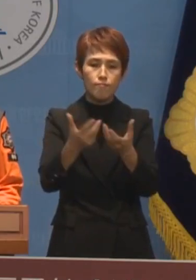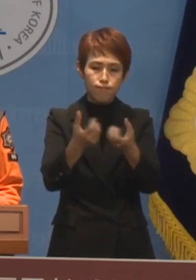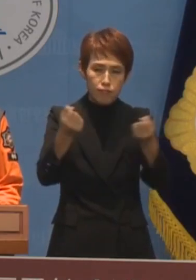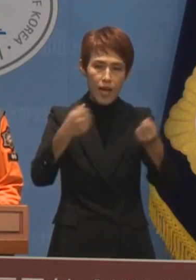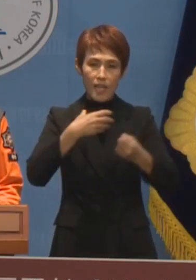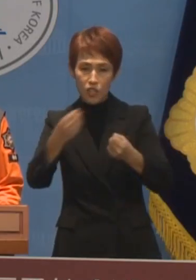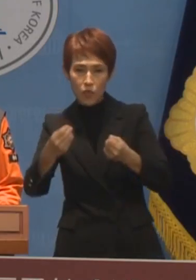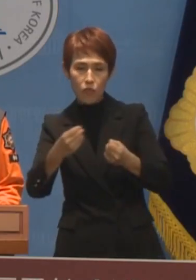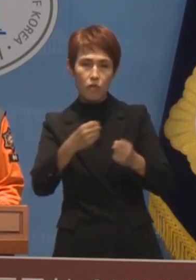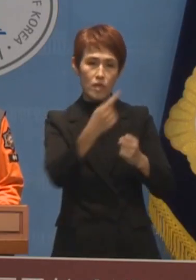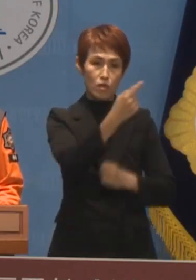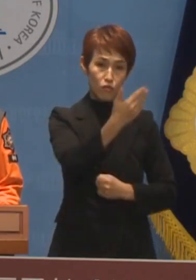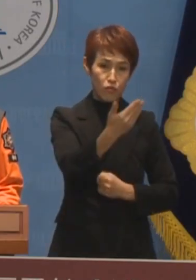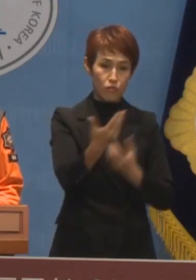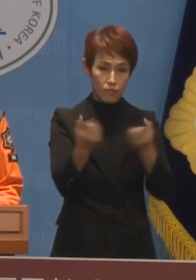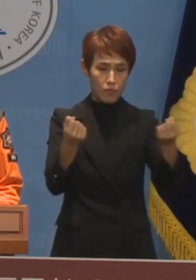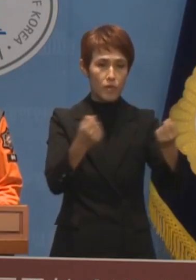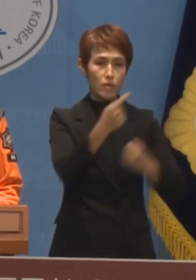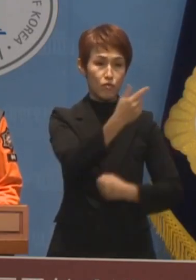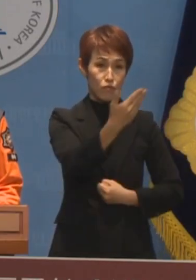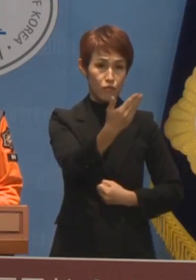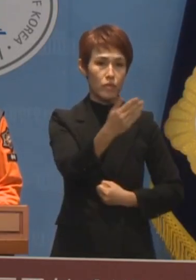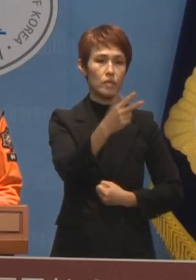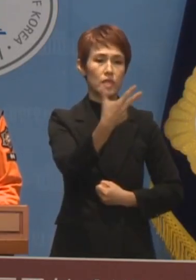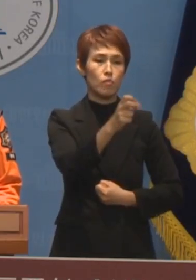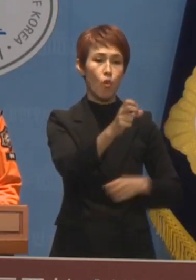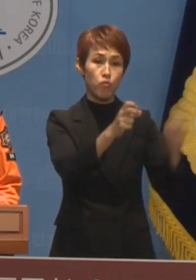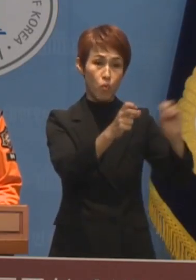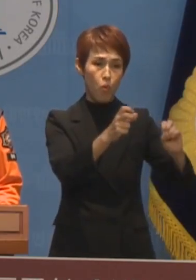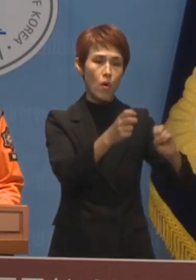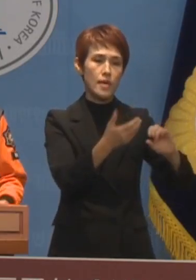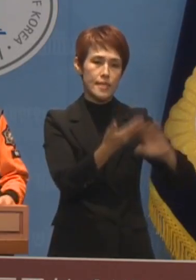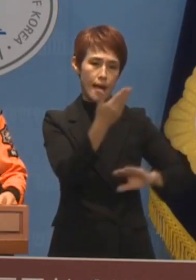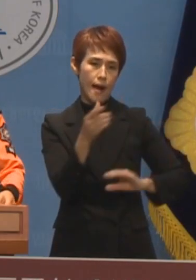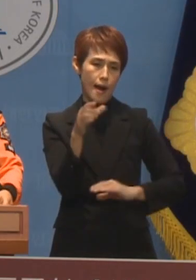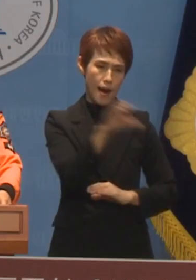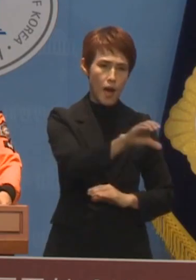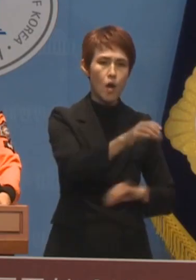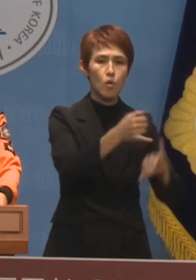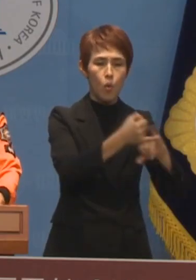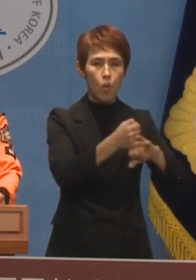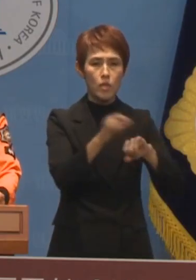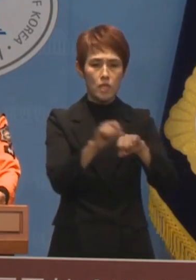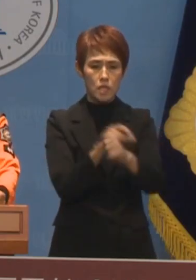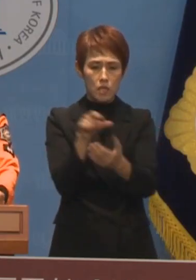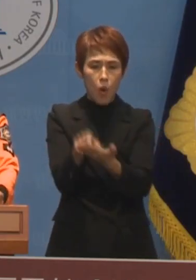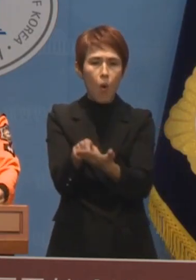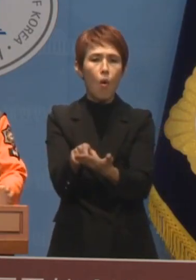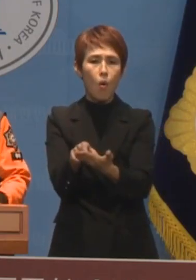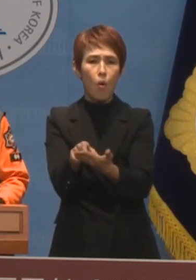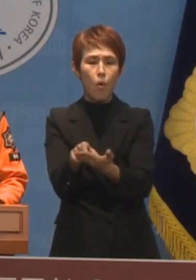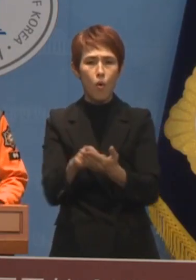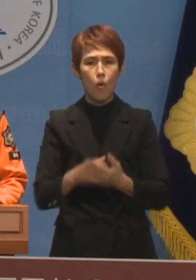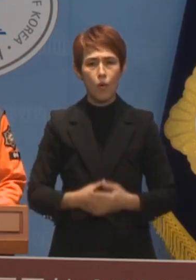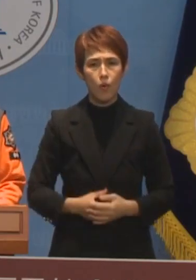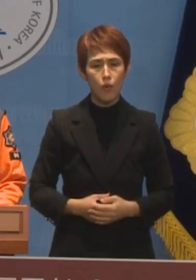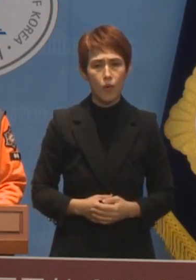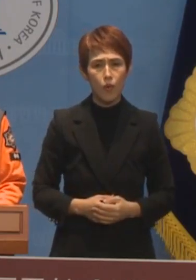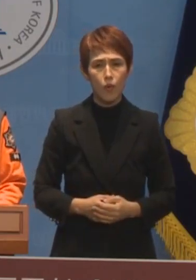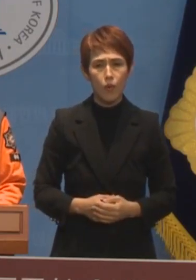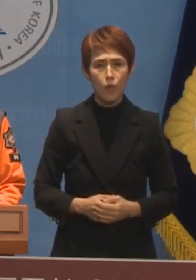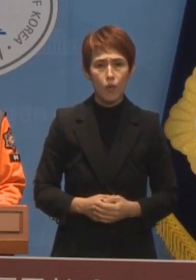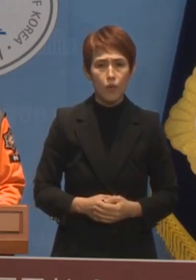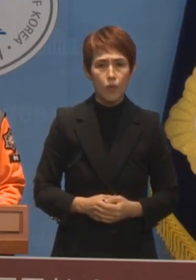기준으로 소방 분야의 75% 이상이 반드시 투입되도록 특례 규정이 적용되고 있습니다.